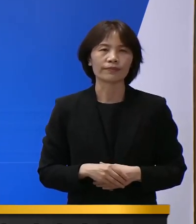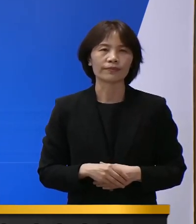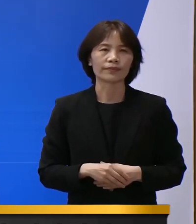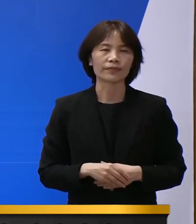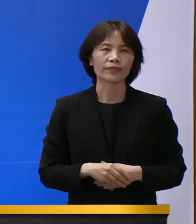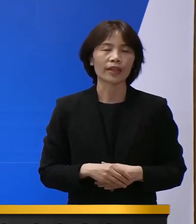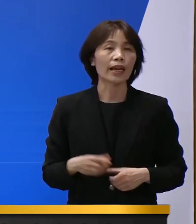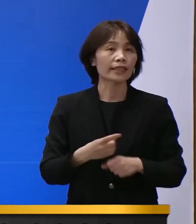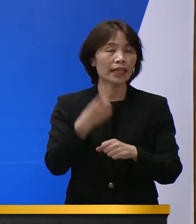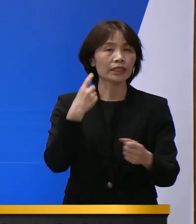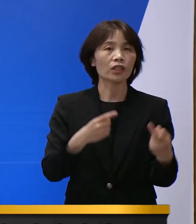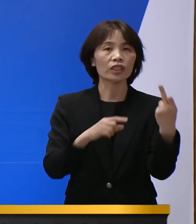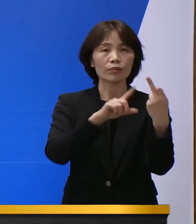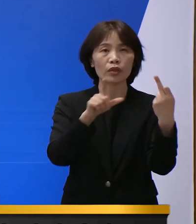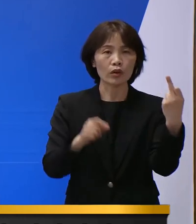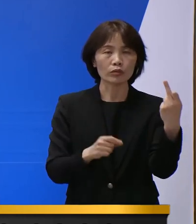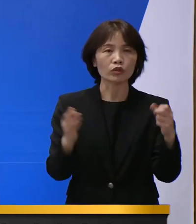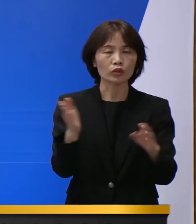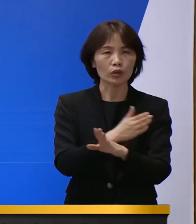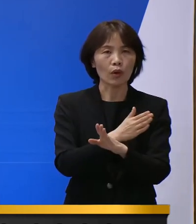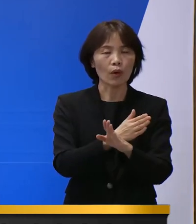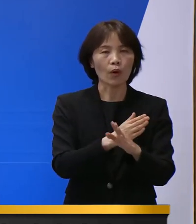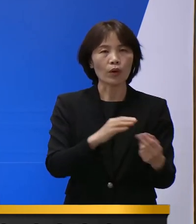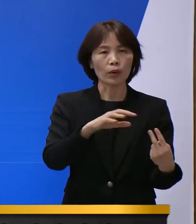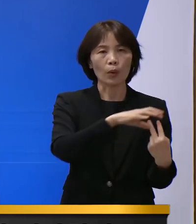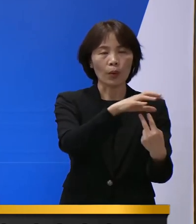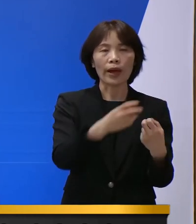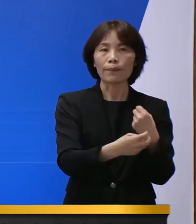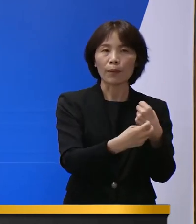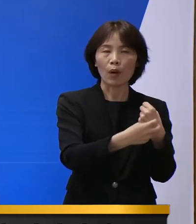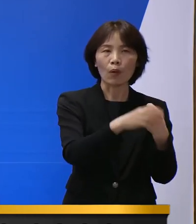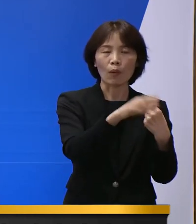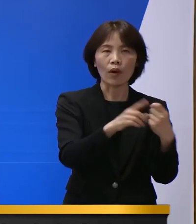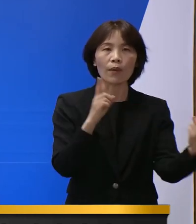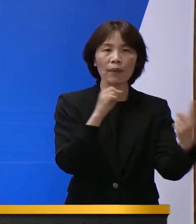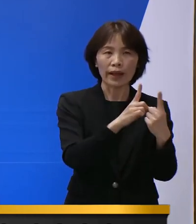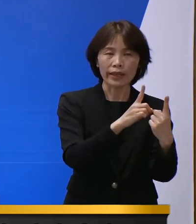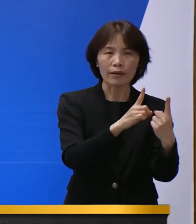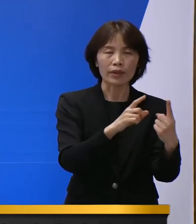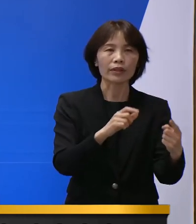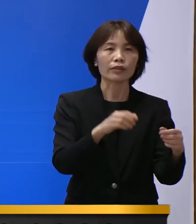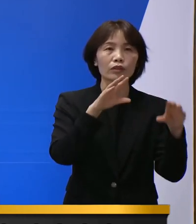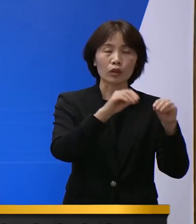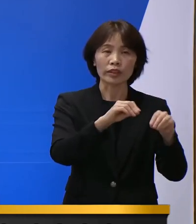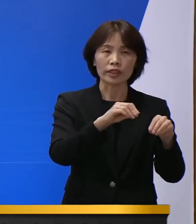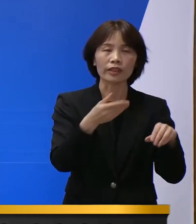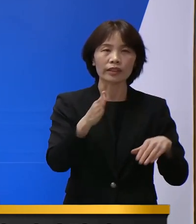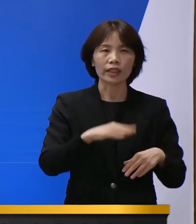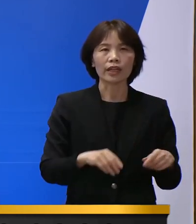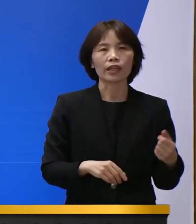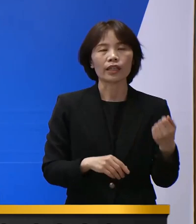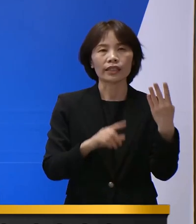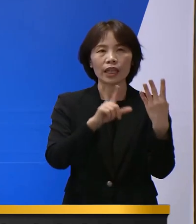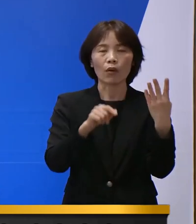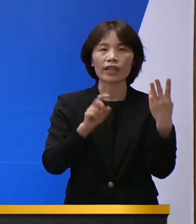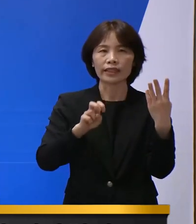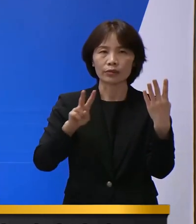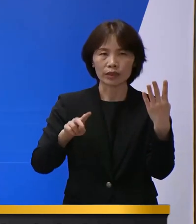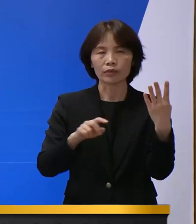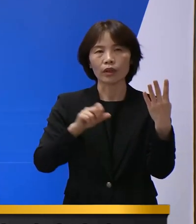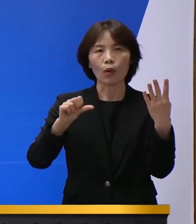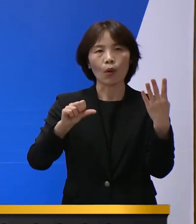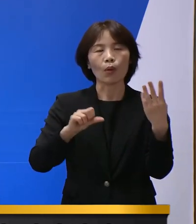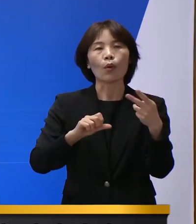그리고 작년 11월부터 중단되었던 요양병원 시설 대면 접종 면회가 4월 30일부터 5월 22일까지